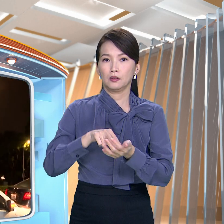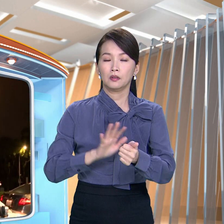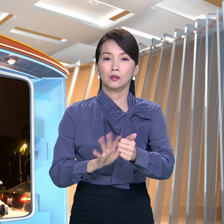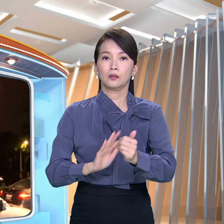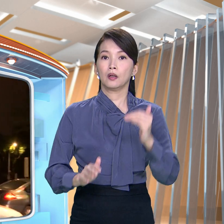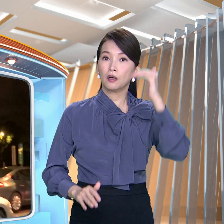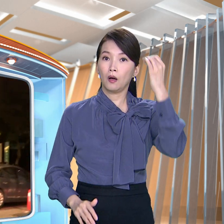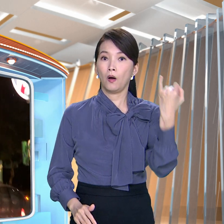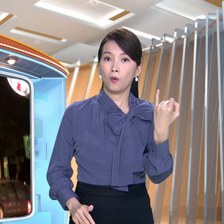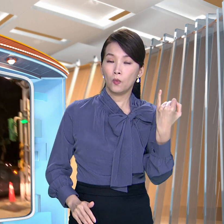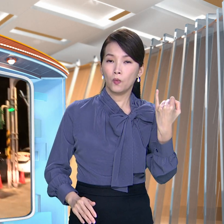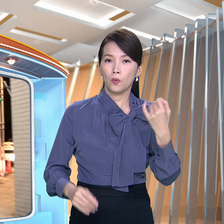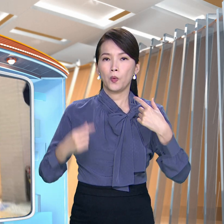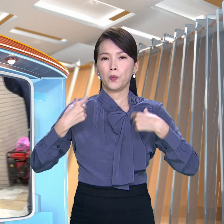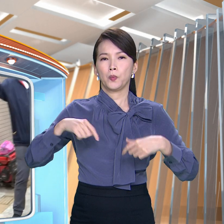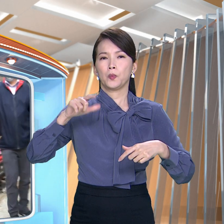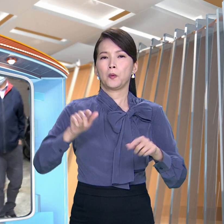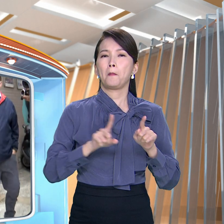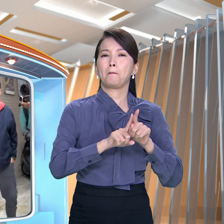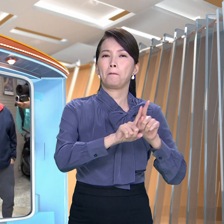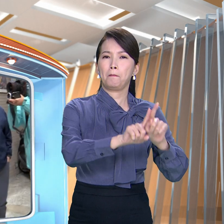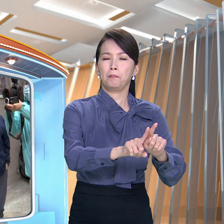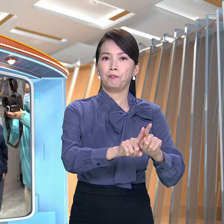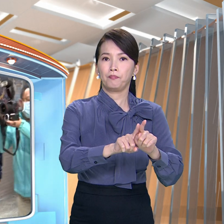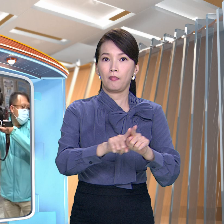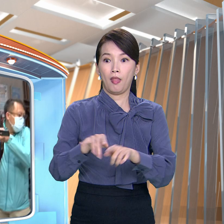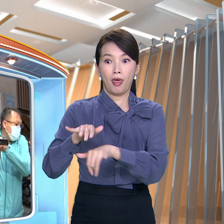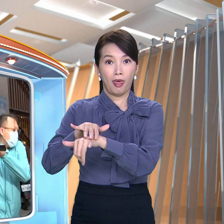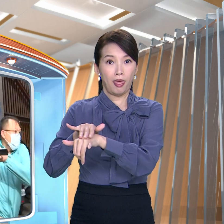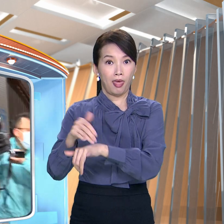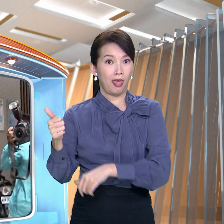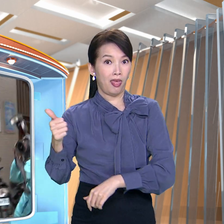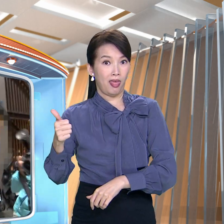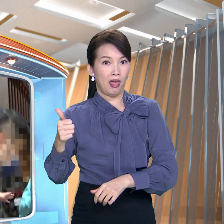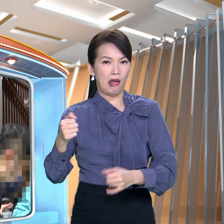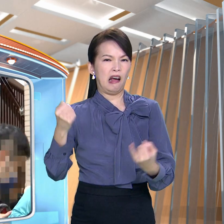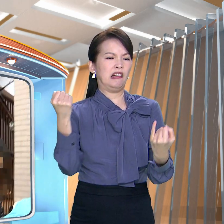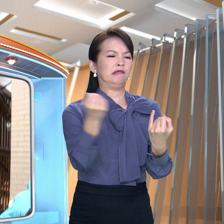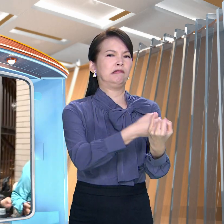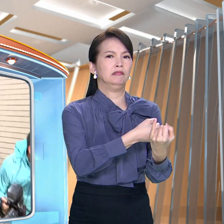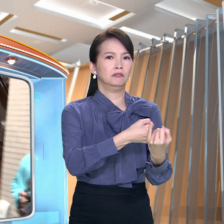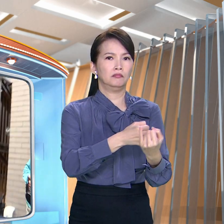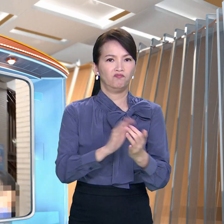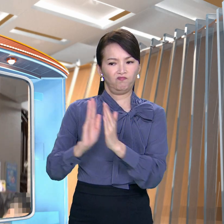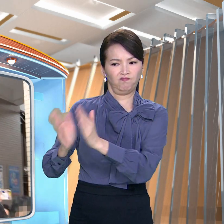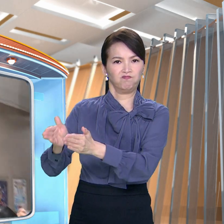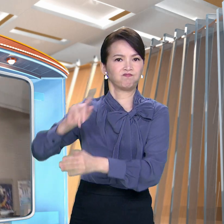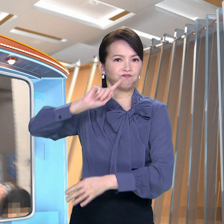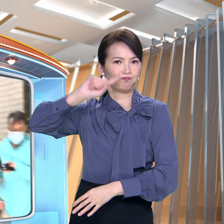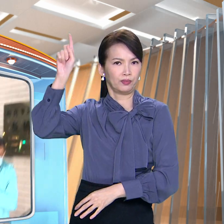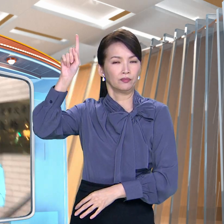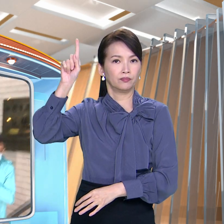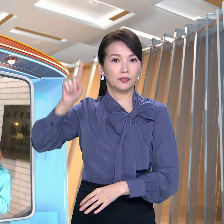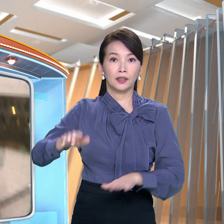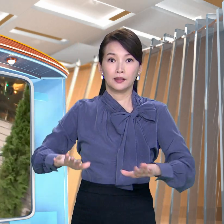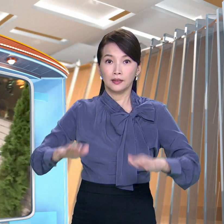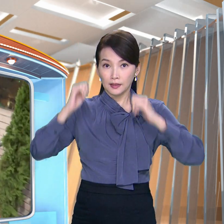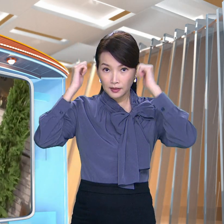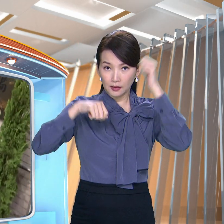嘉瑜昨天已经在律师的陪同下对男友提出伤害告诉。据了解，高嘉